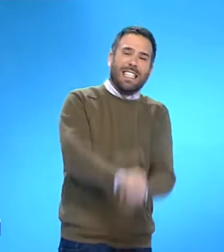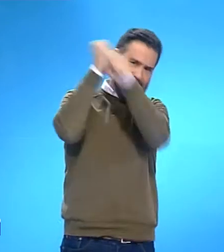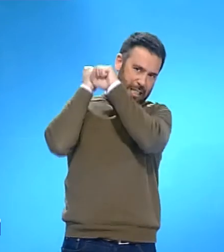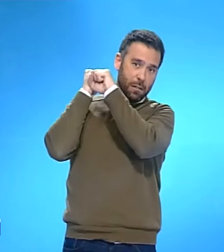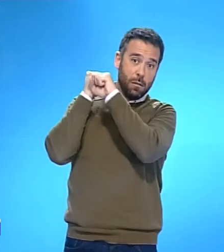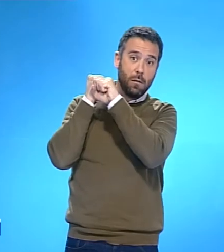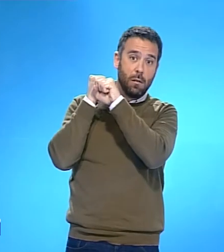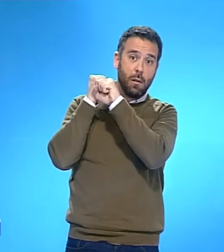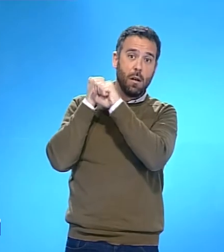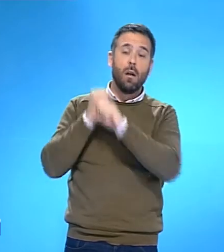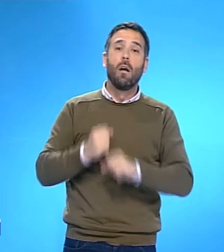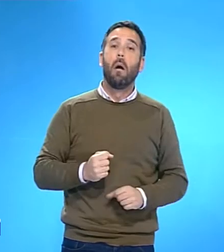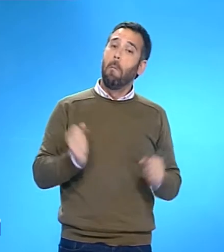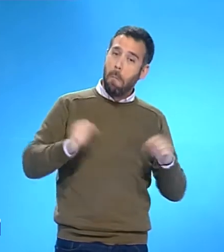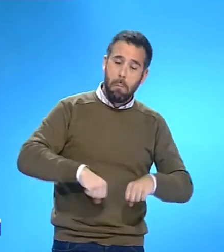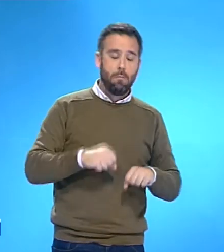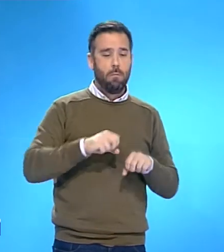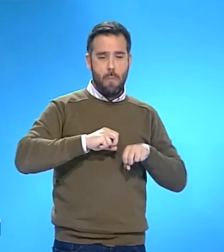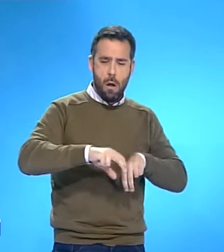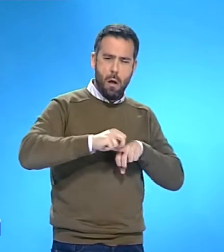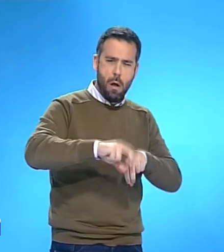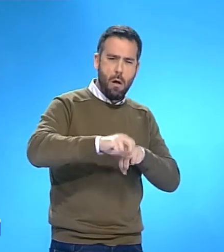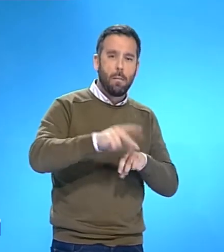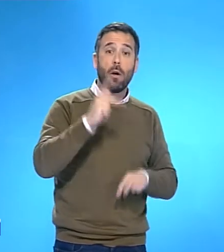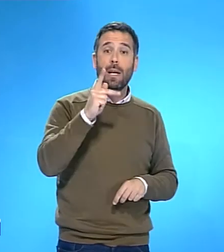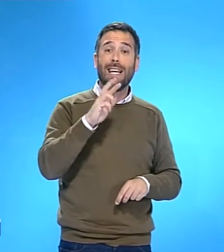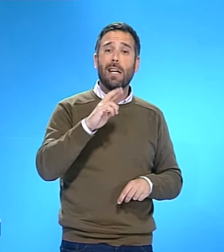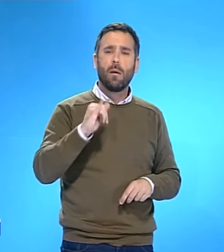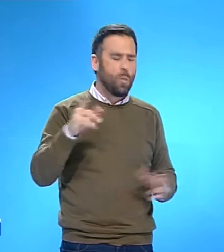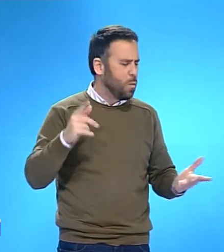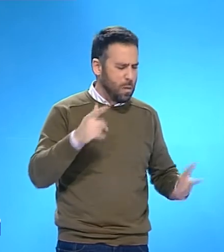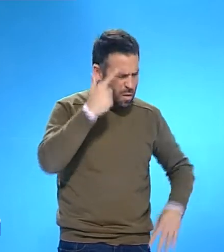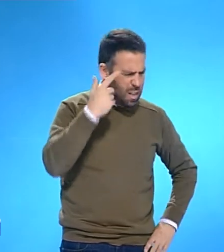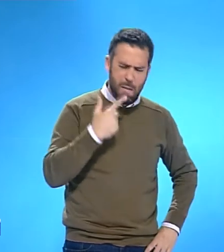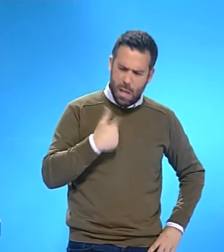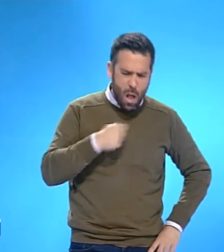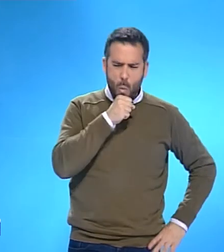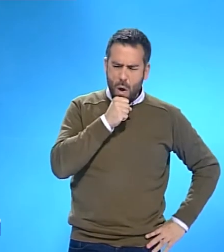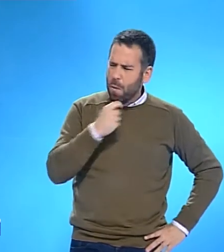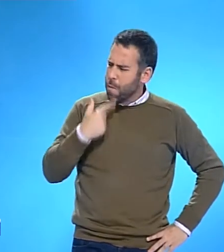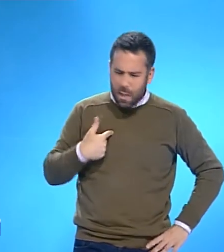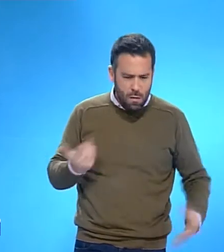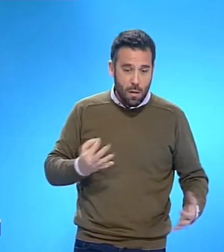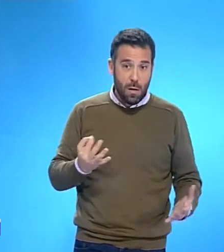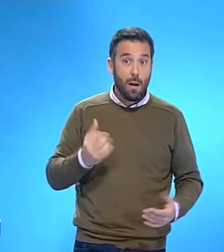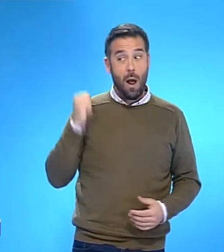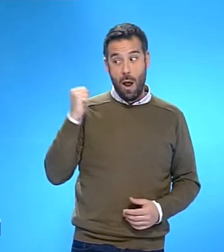ella y se lo sacáis. Y caminaron, pero Kirikou no se acordaba del plan.